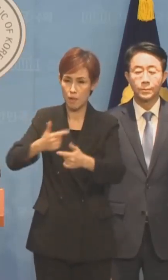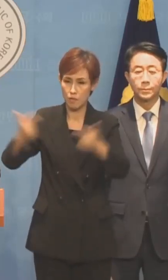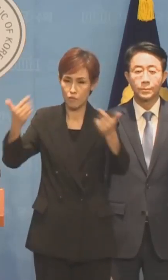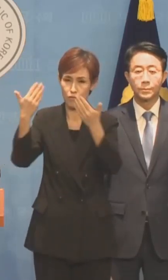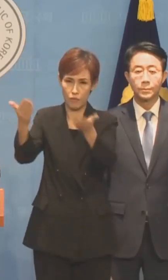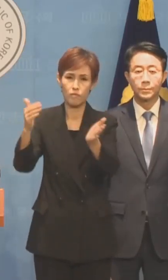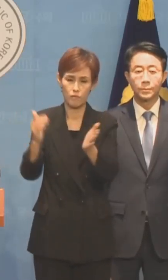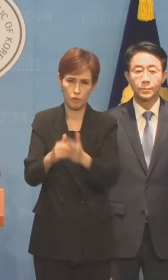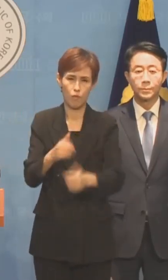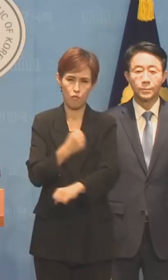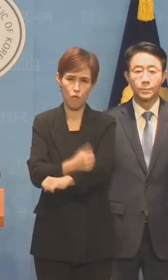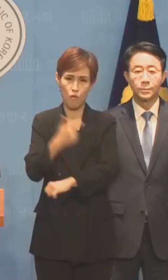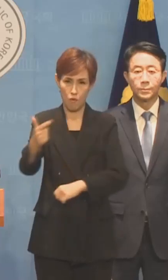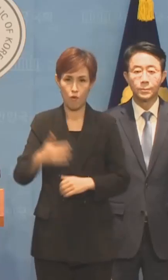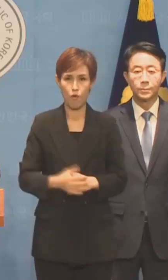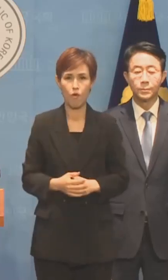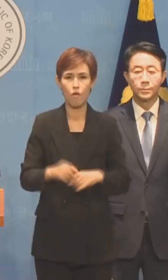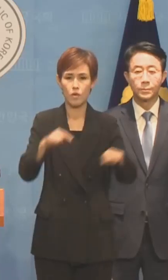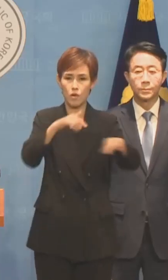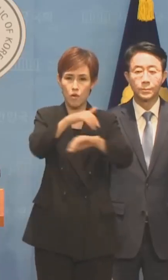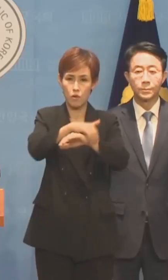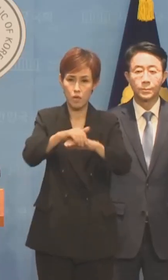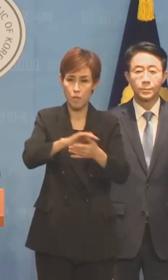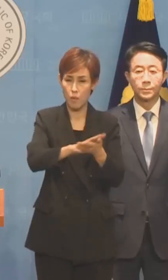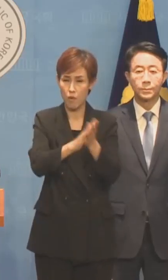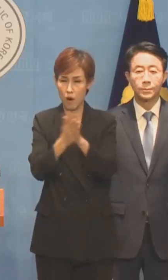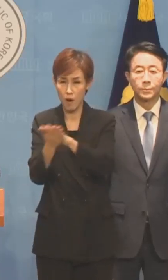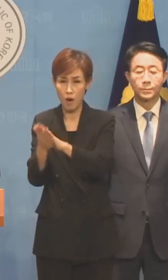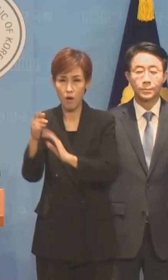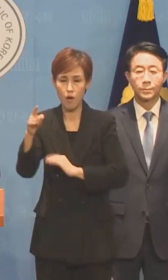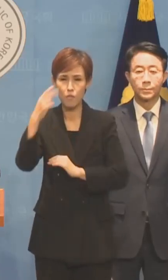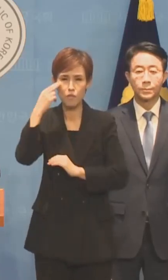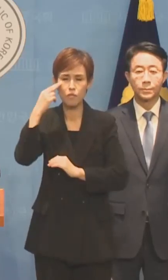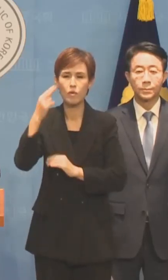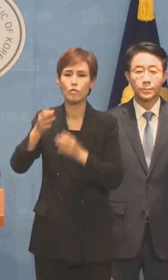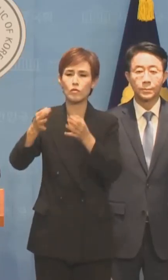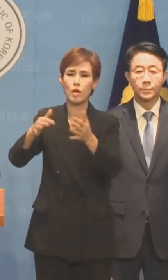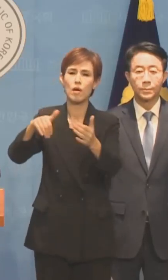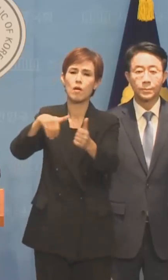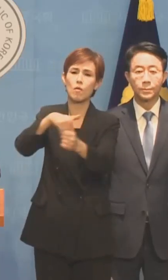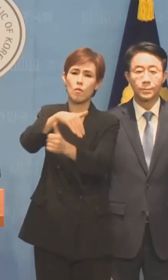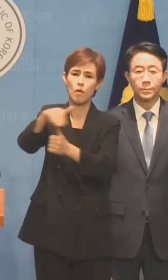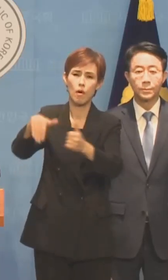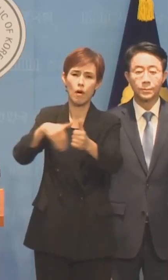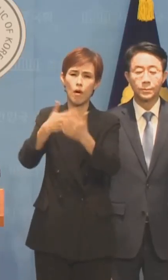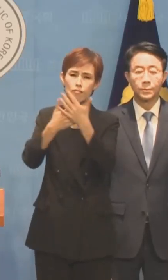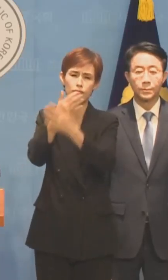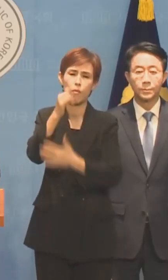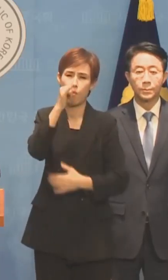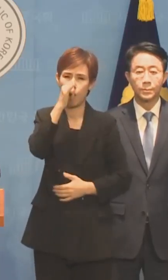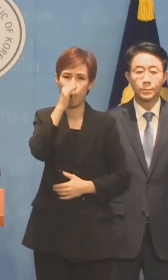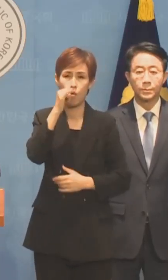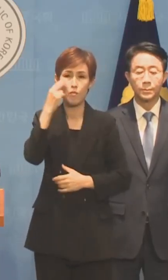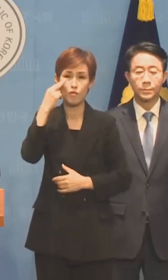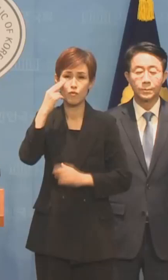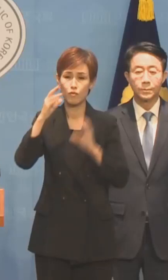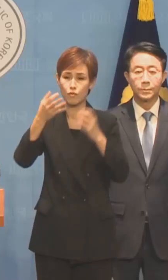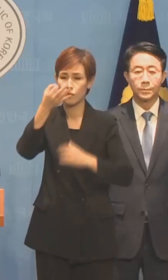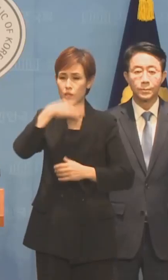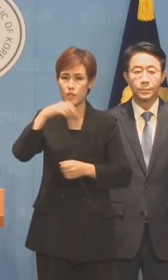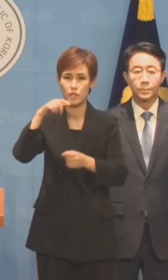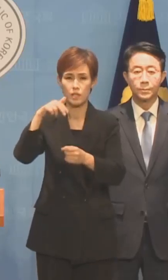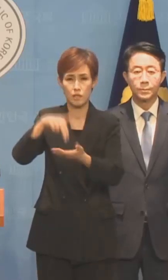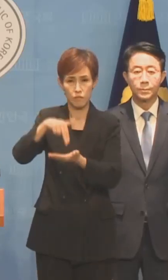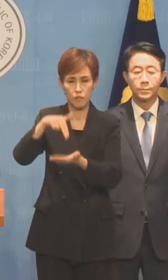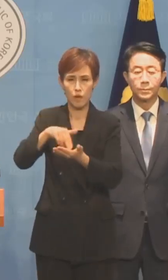사례로 급격한 정책 변화는 대미 투자 환경의 불확실성을 높이고 미국 국익에도 부정적인